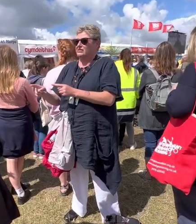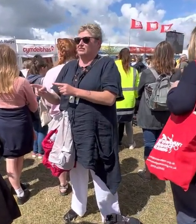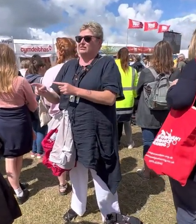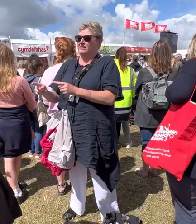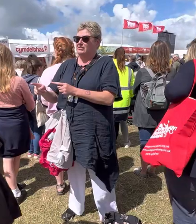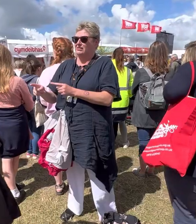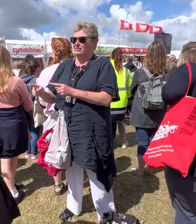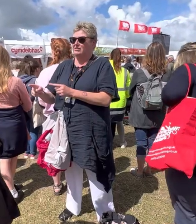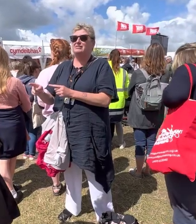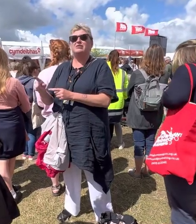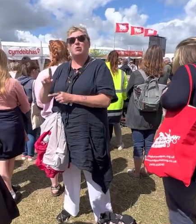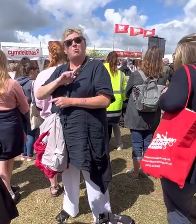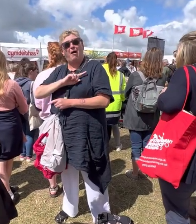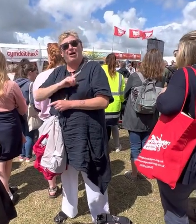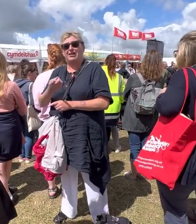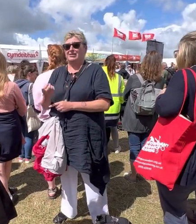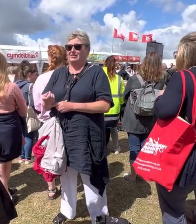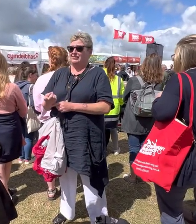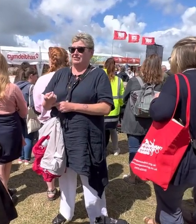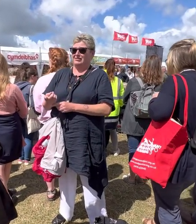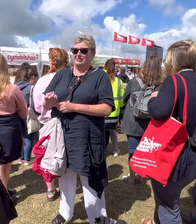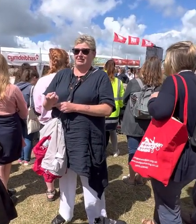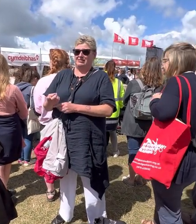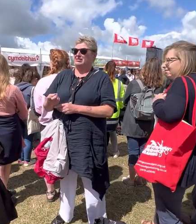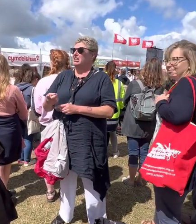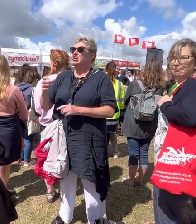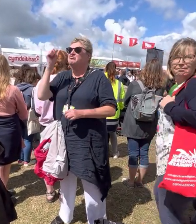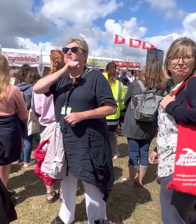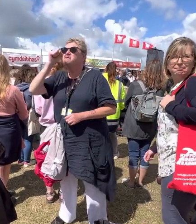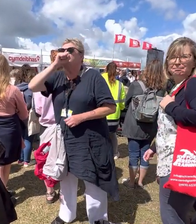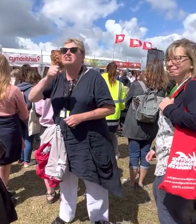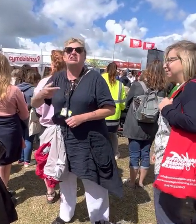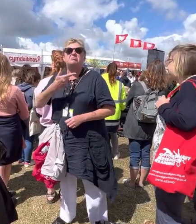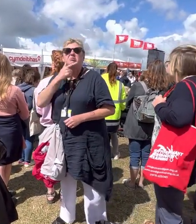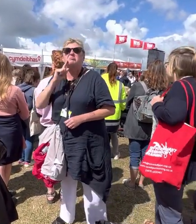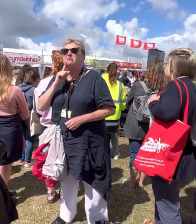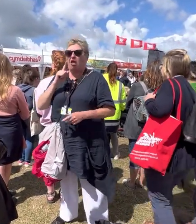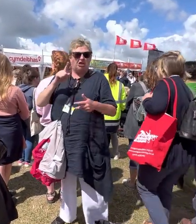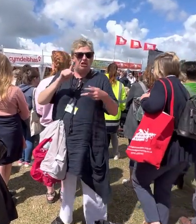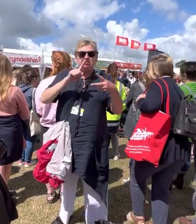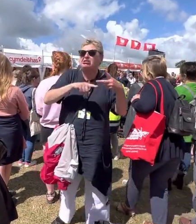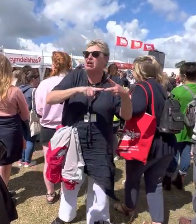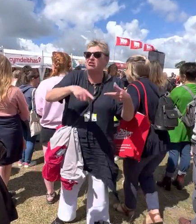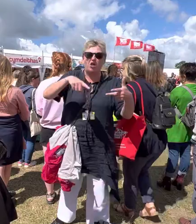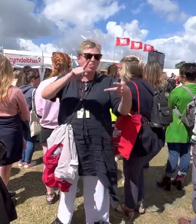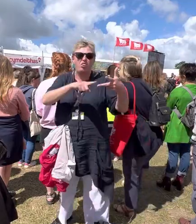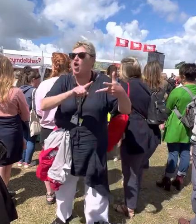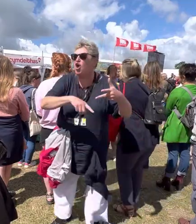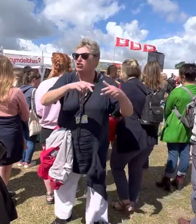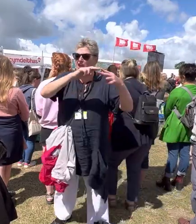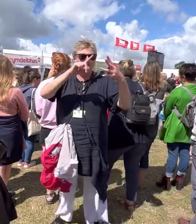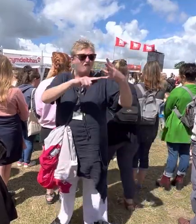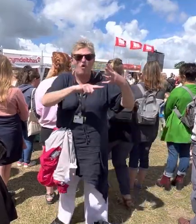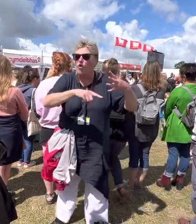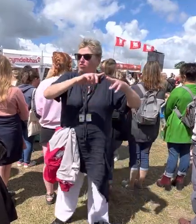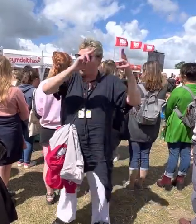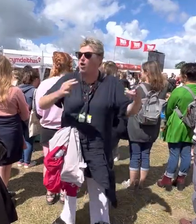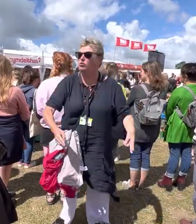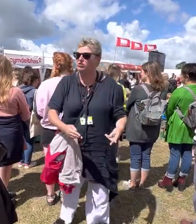A hynny oherwydd sefyllfa'n barus unigolion am drydydd, ail drydydd, bedwerydd tŷ. Maen nhw'n troi